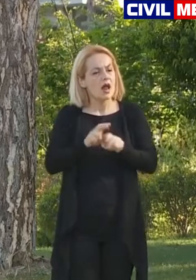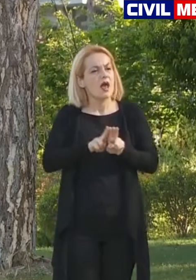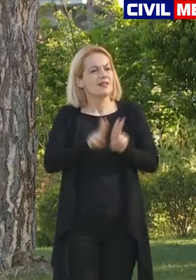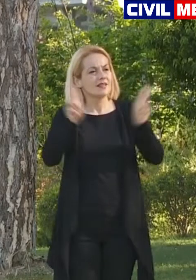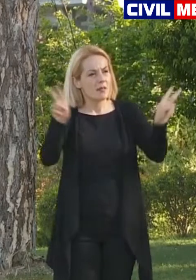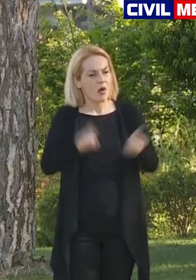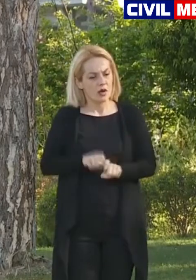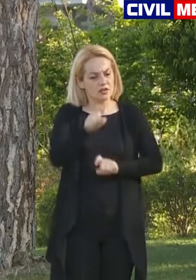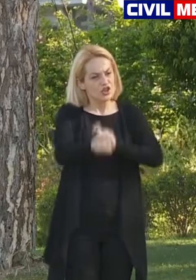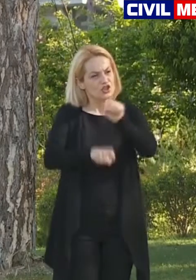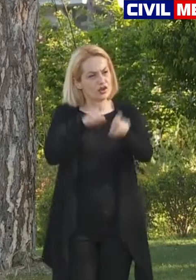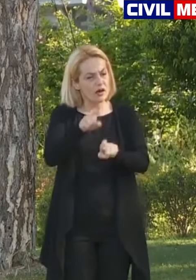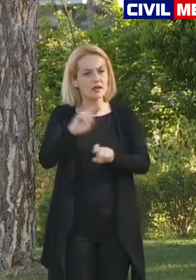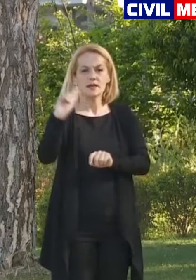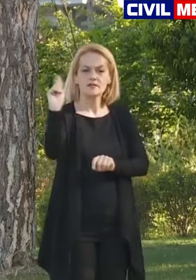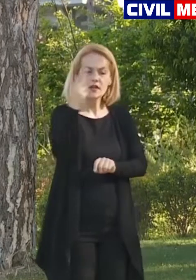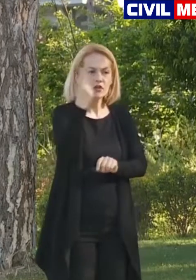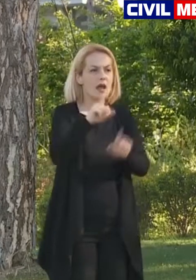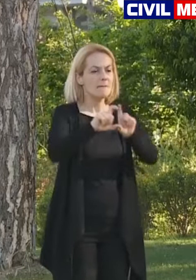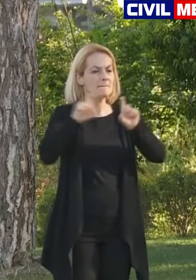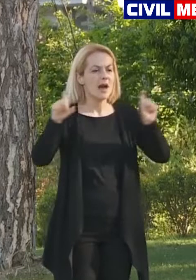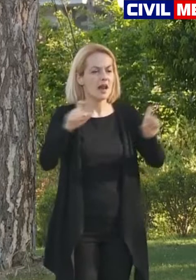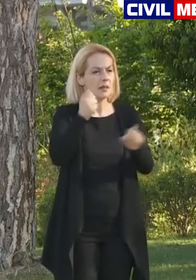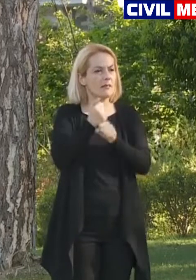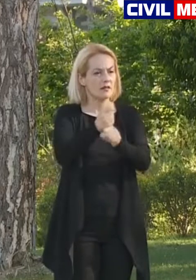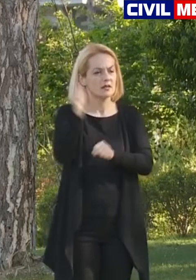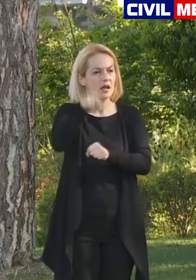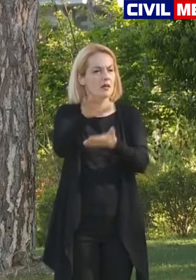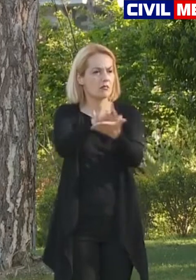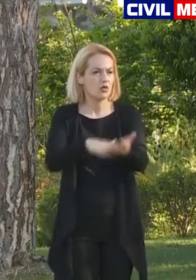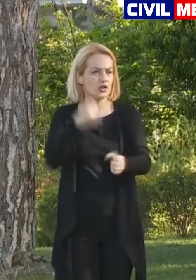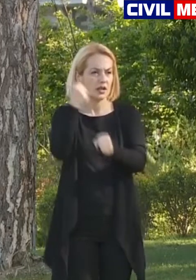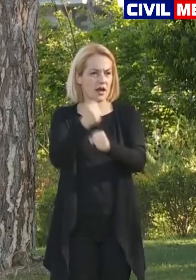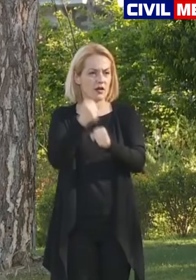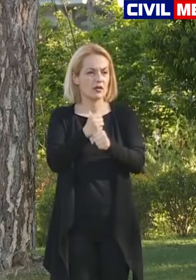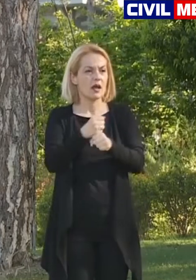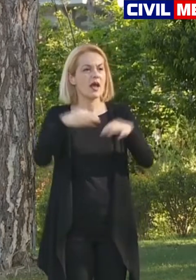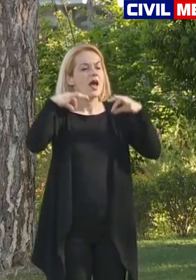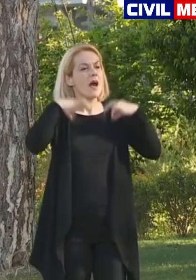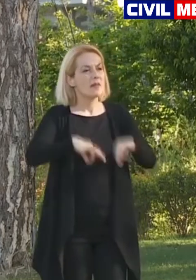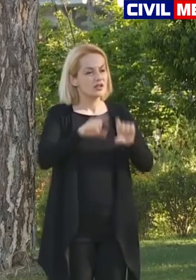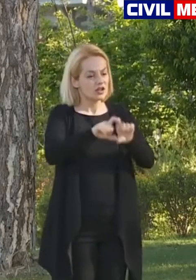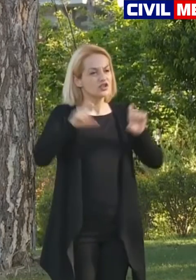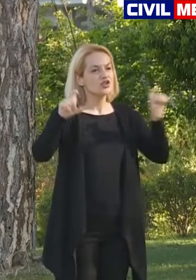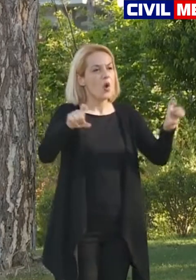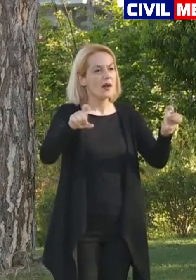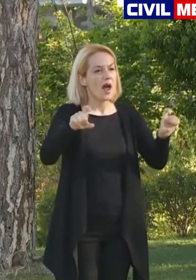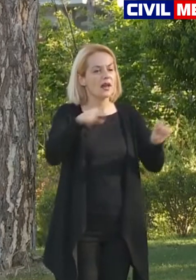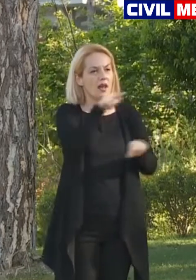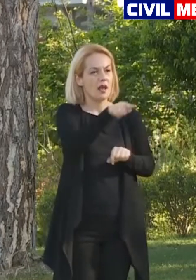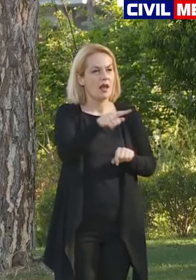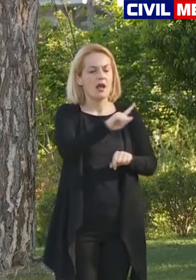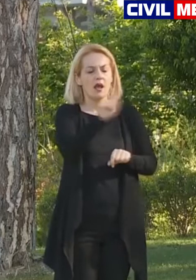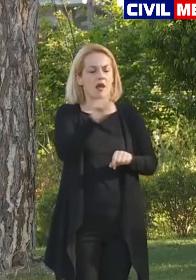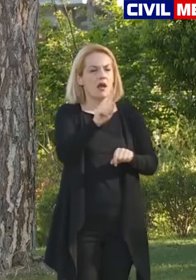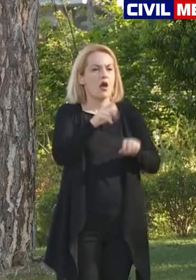исчекори да се свика парламентот и биде ставен во функција. Председателот на собранието одлучи дека не може да се